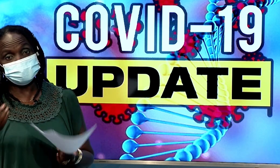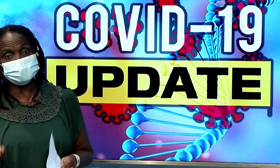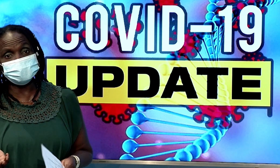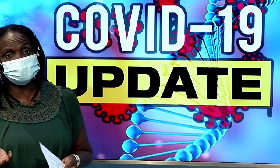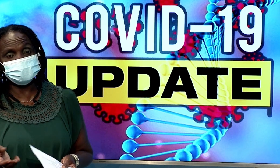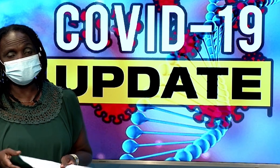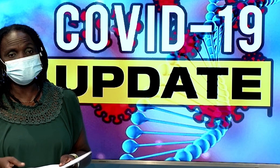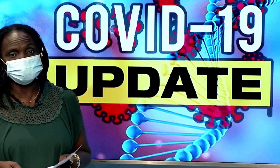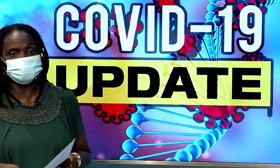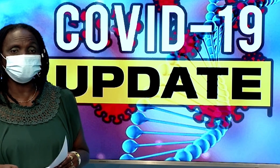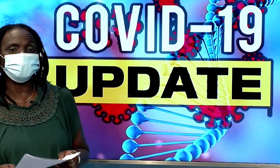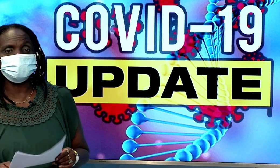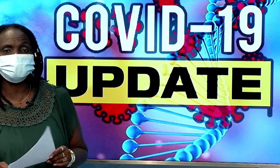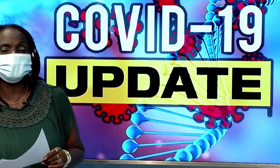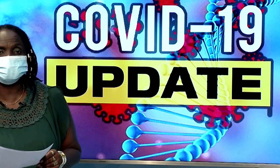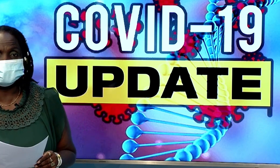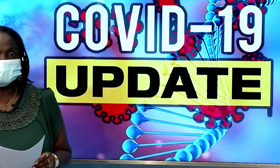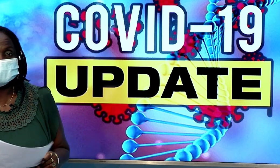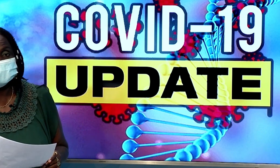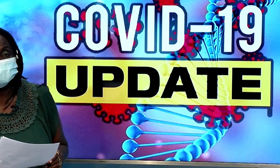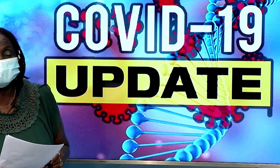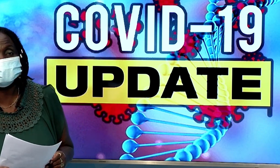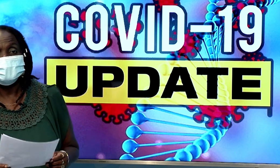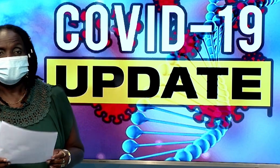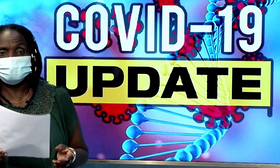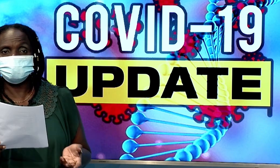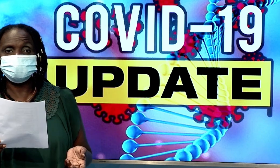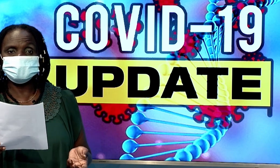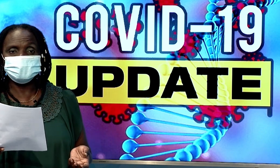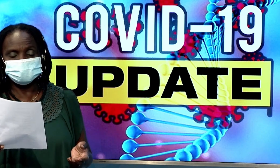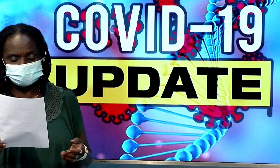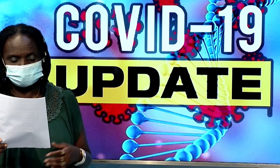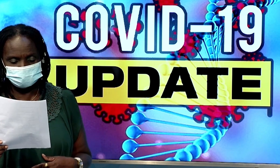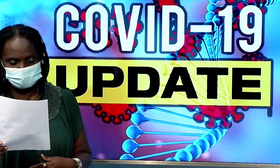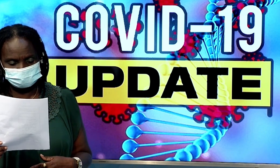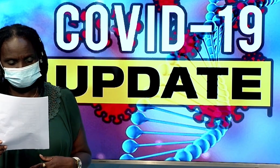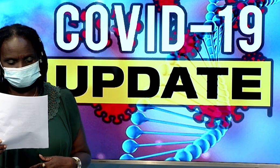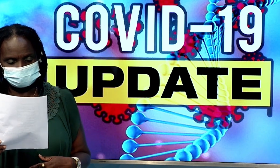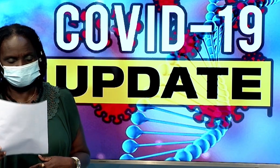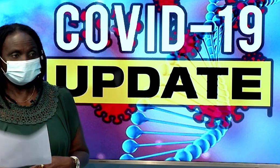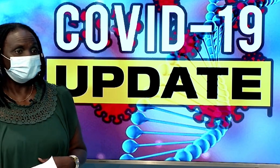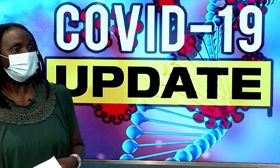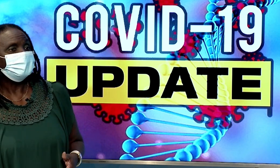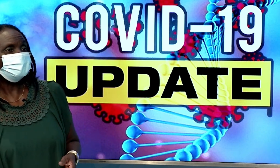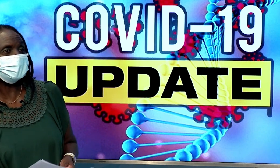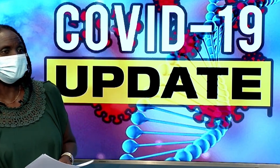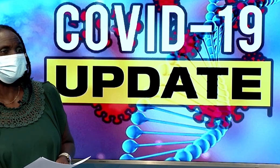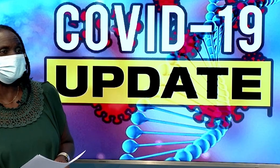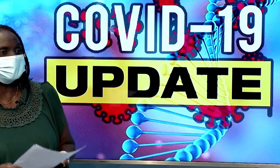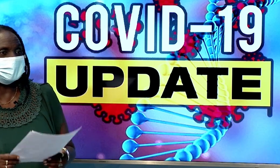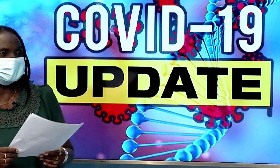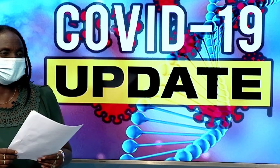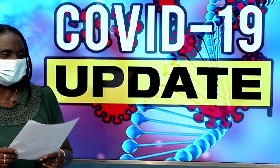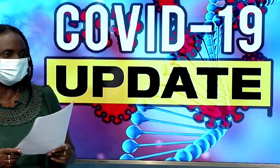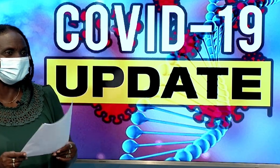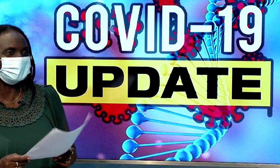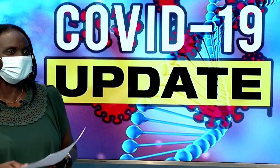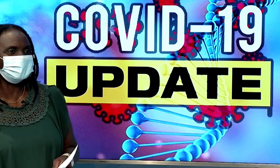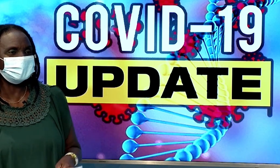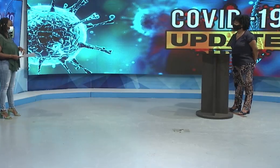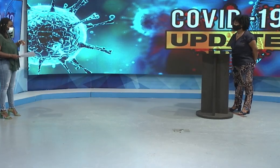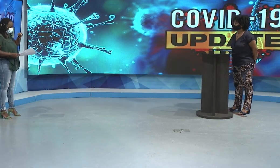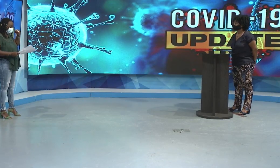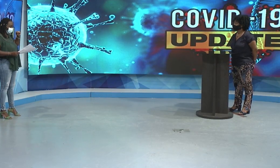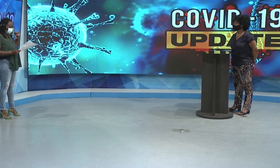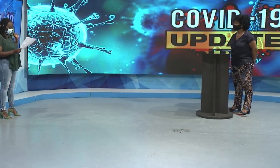En verdere details kunt u volgen via de website van het COVID-19 management team. Vandaag is onze gast niemand